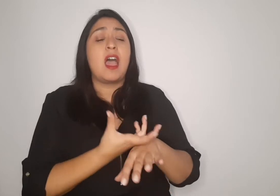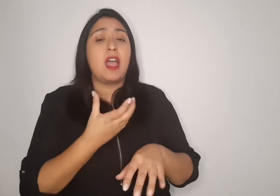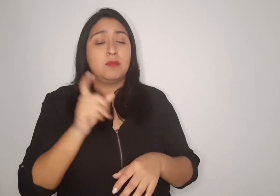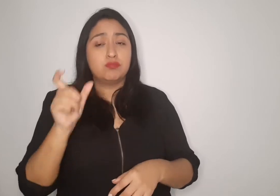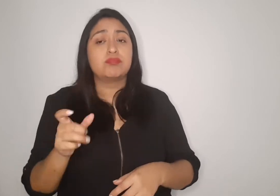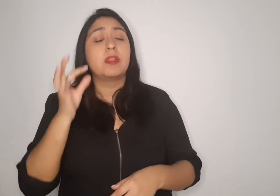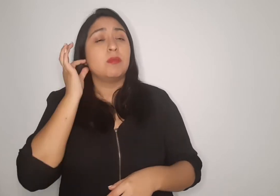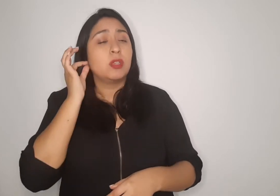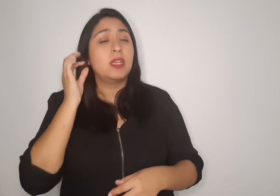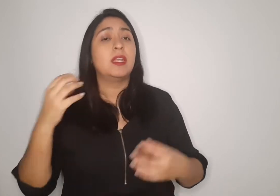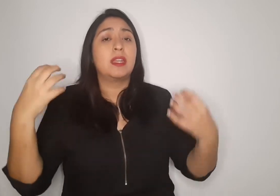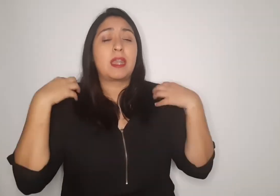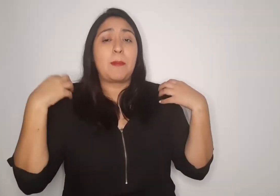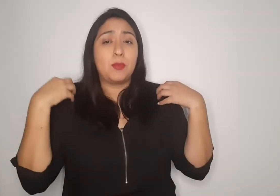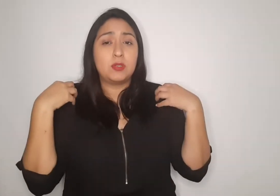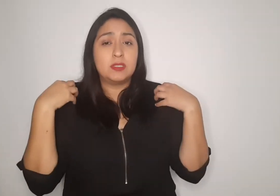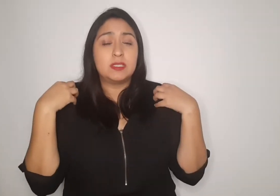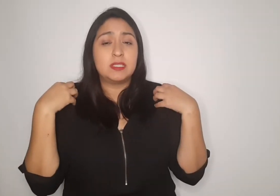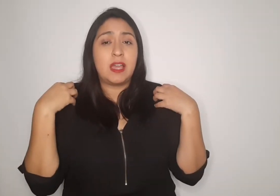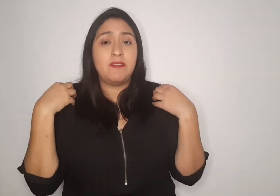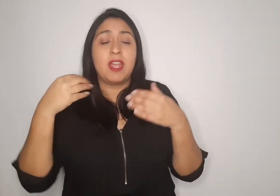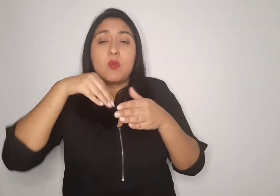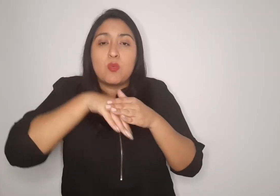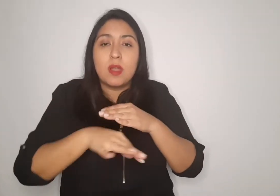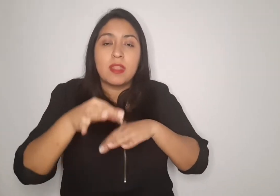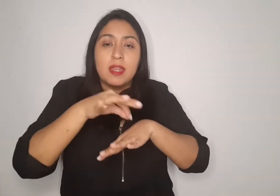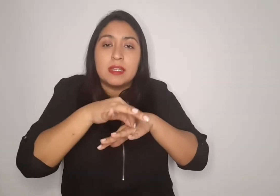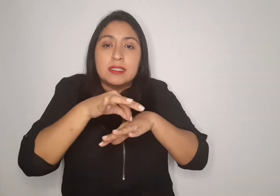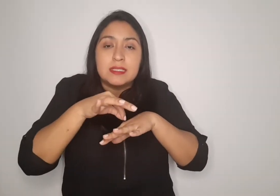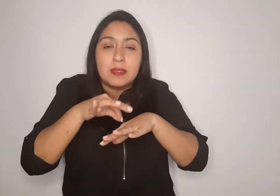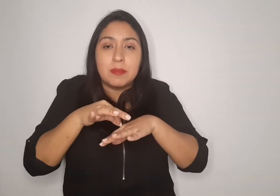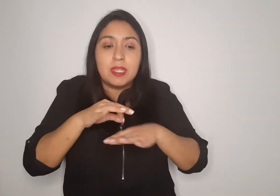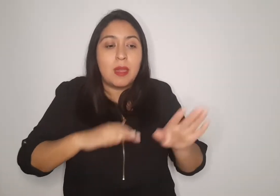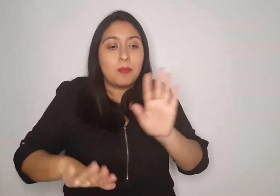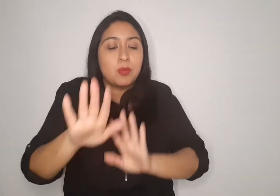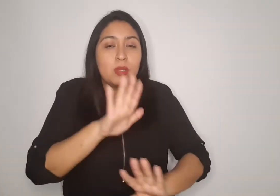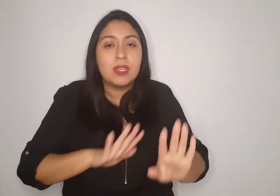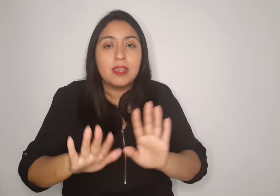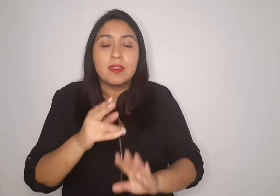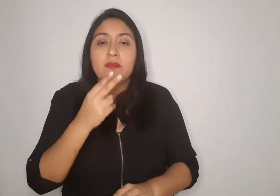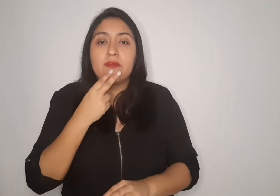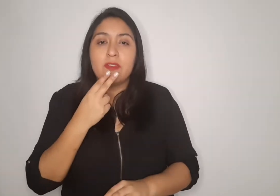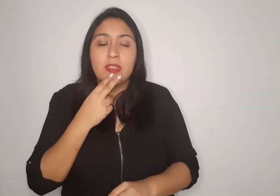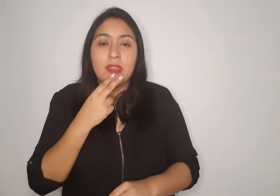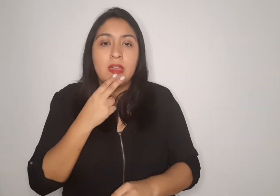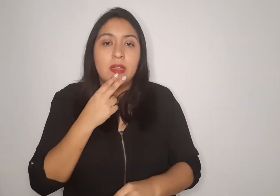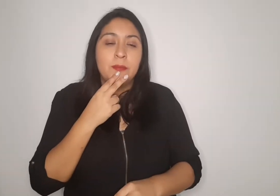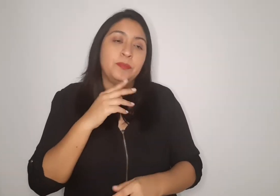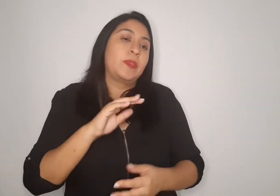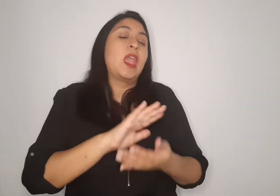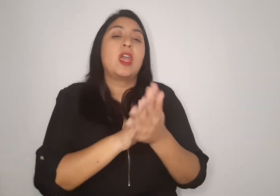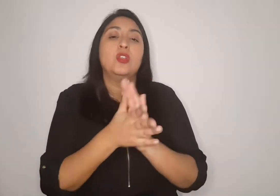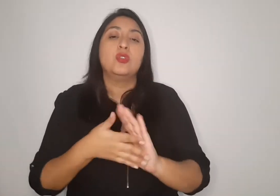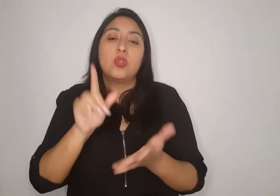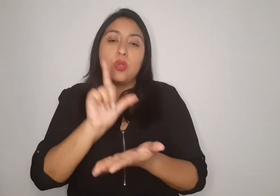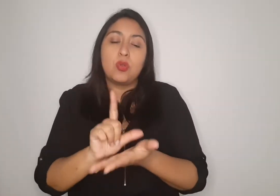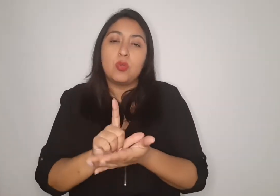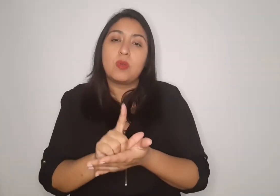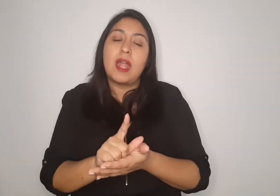cada elemento, semilla de todo de la vida en el futuro. Y sí, de alguna manera esa relación que existe es muy linda. Y claro,